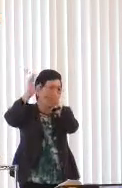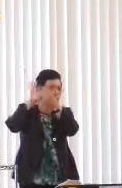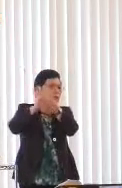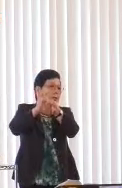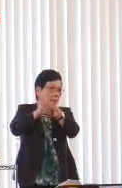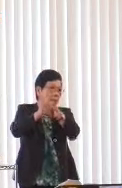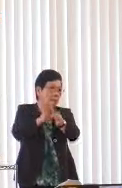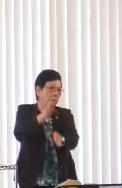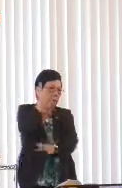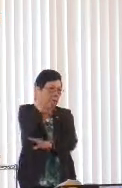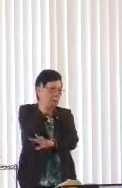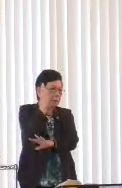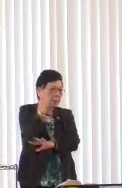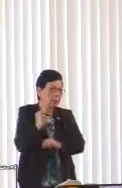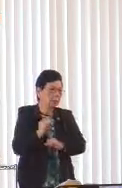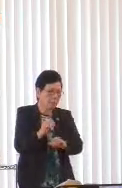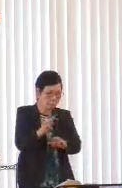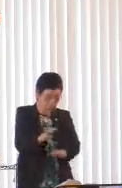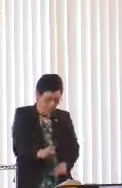したいと思いますが、